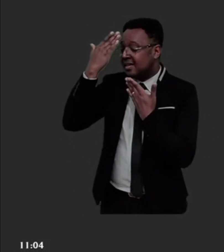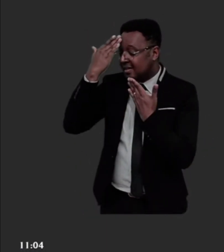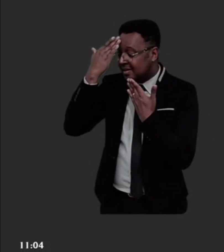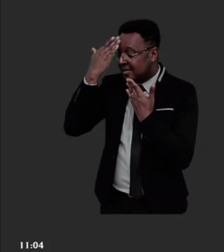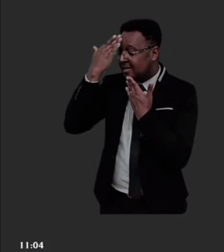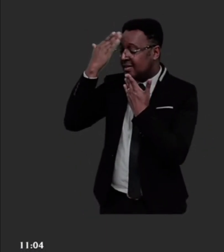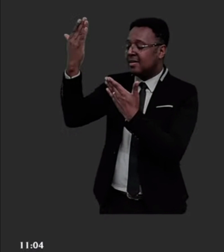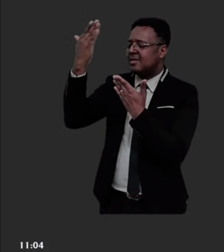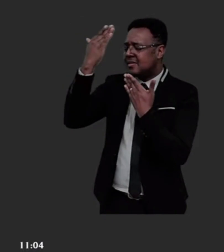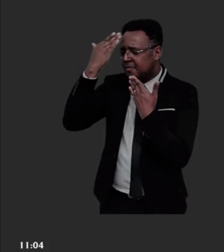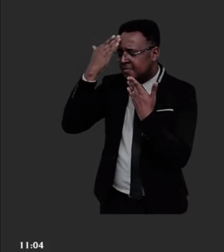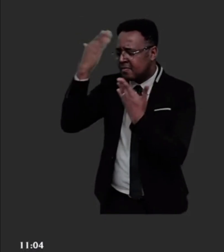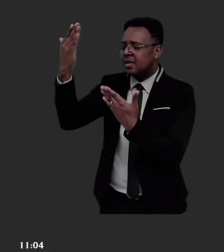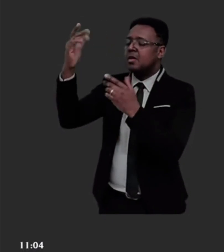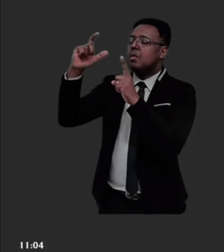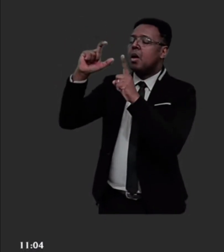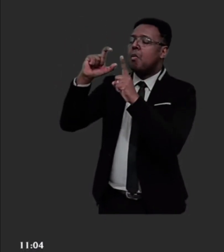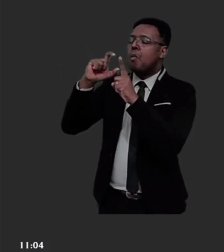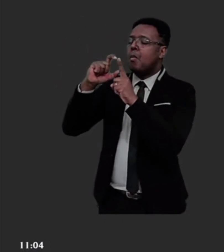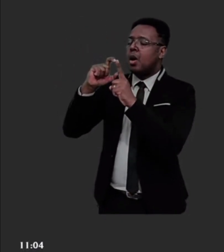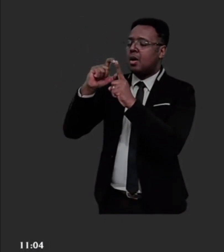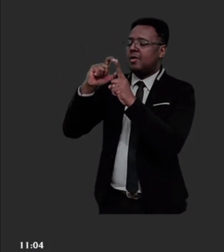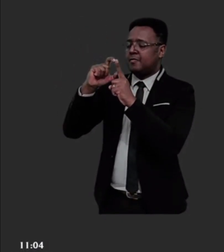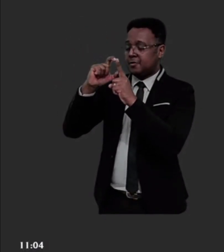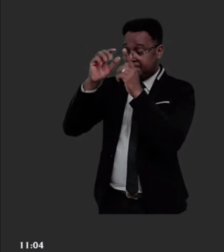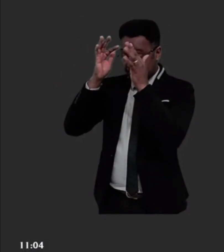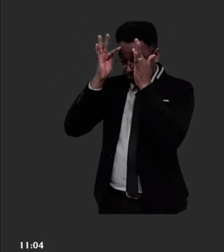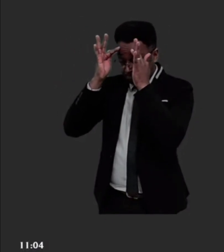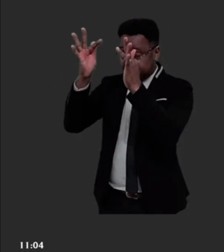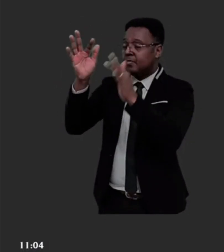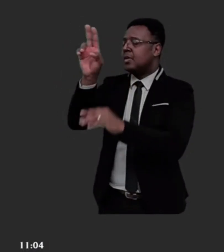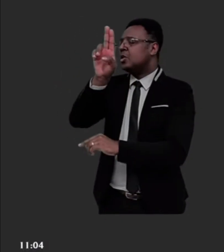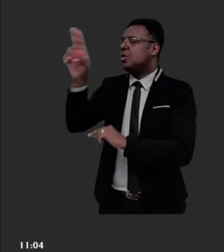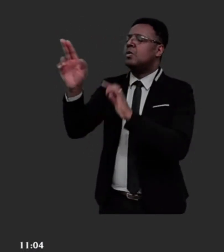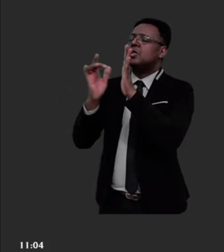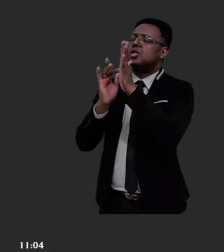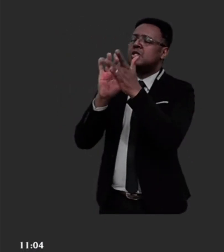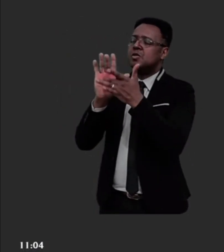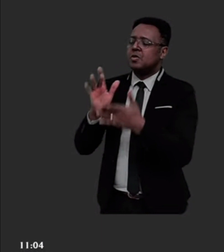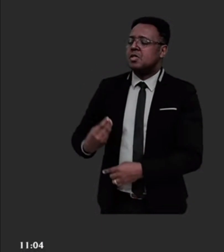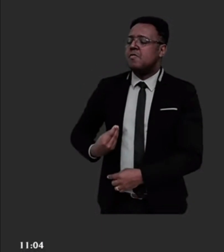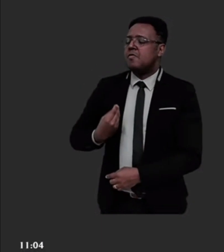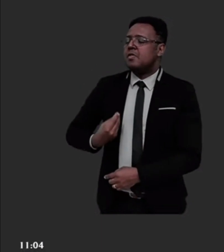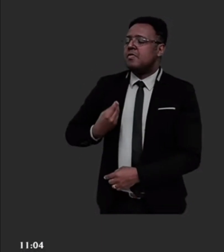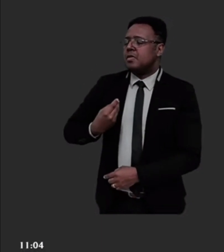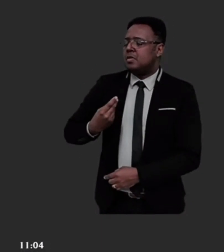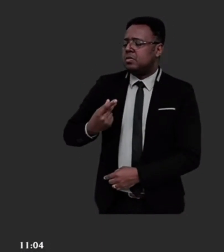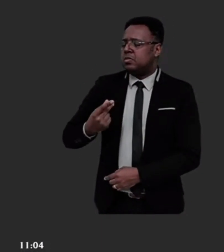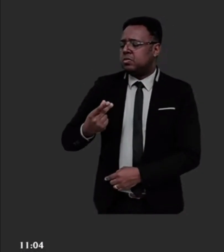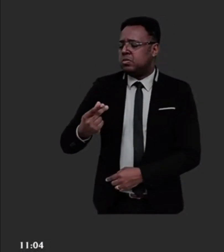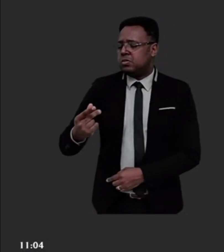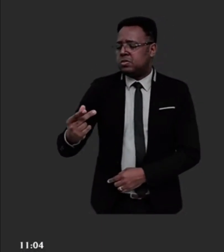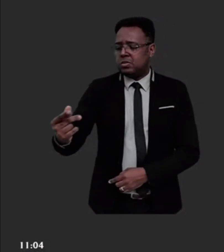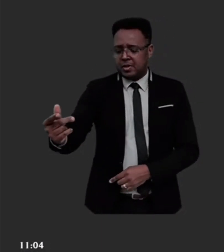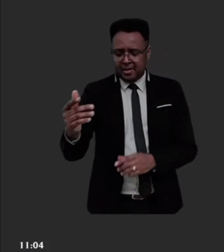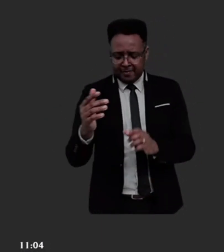tudo, pela Tua santa e fiel palavra. Em nome de Jesus Cristo, Teu Filho, que vive para sempre.